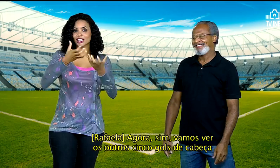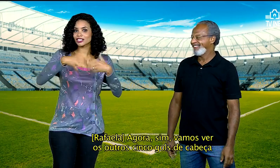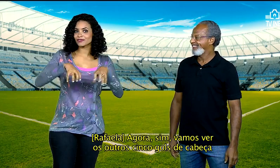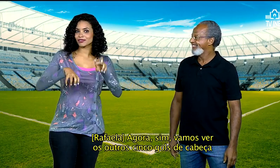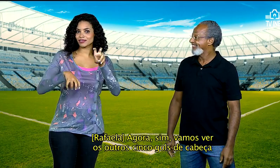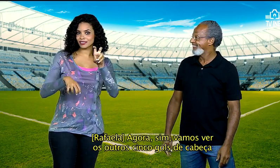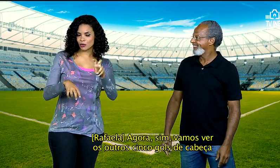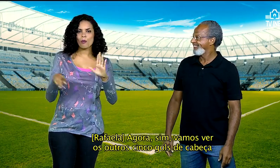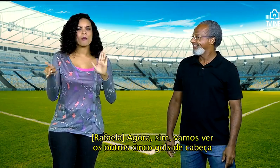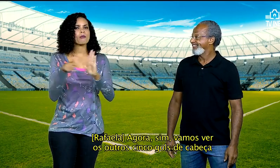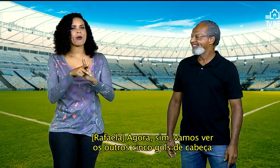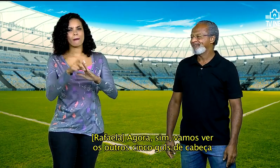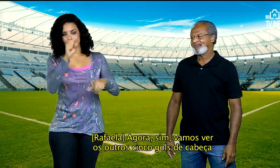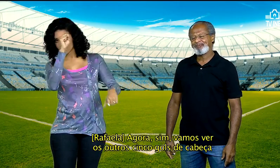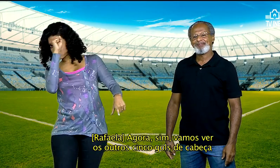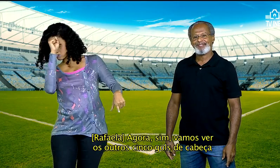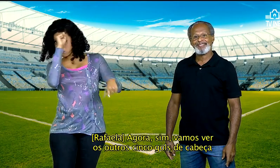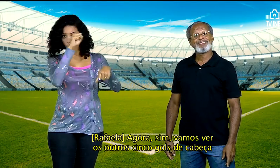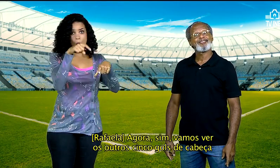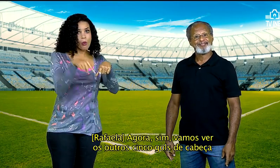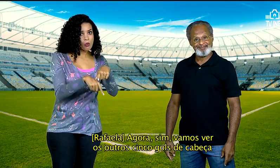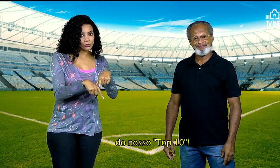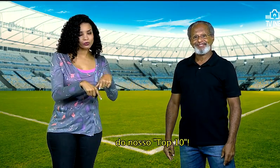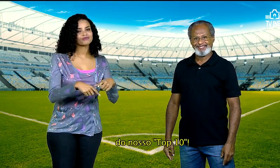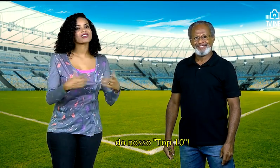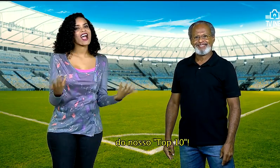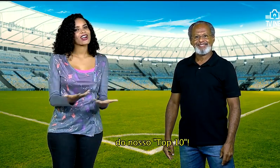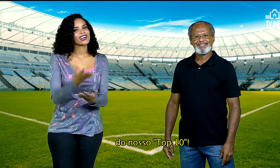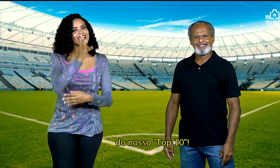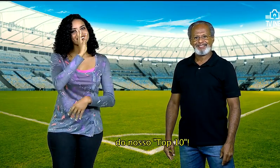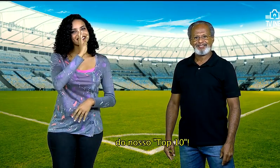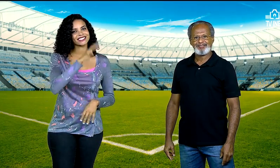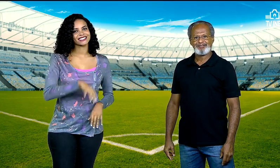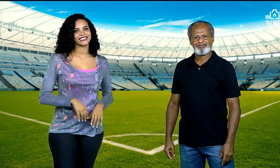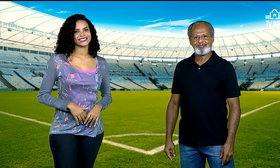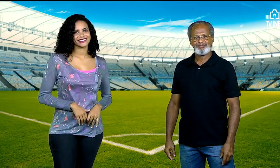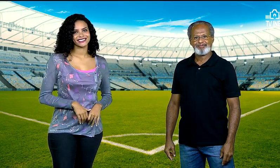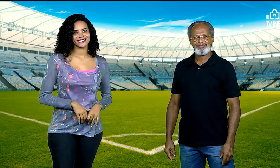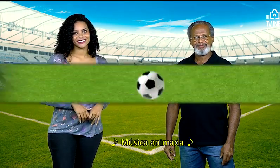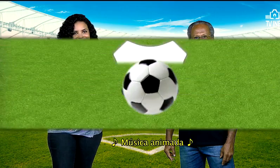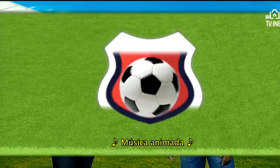Agora sim, vamos ver os outros 5 gols de cabeça do nosso Top 10.